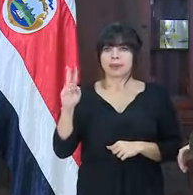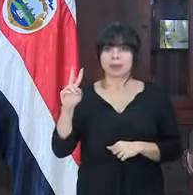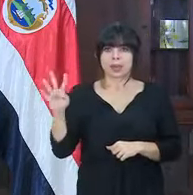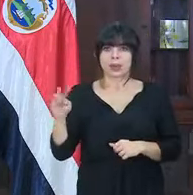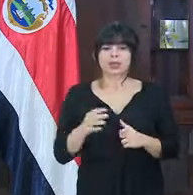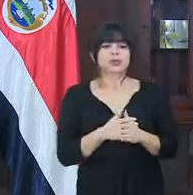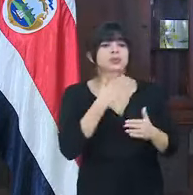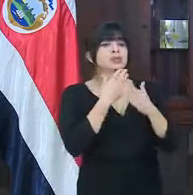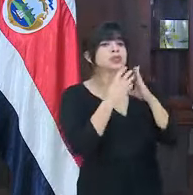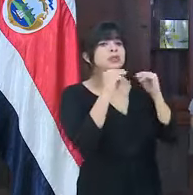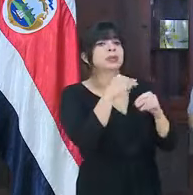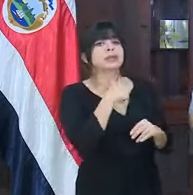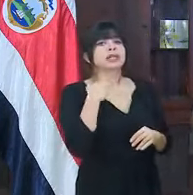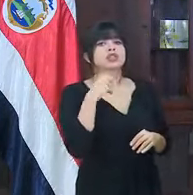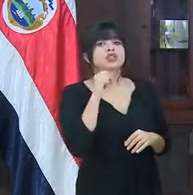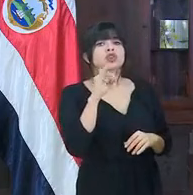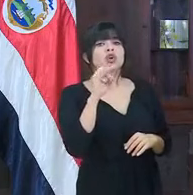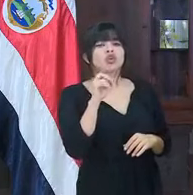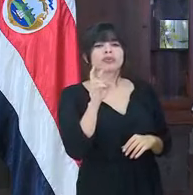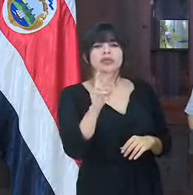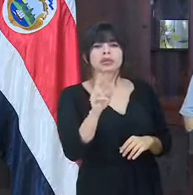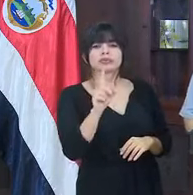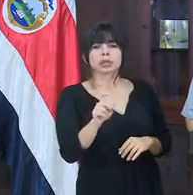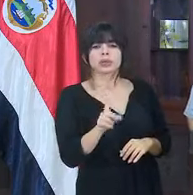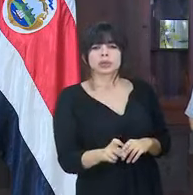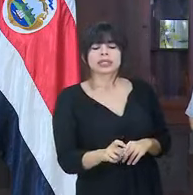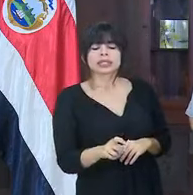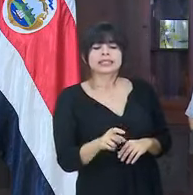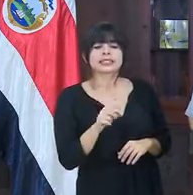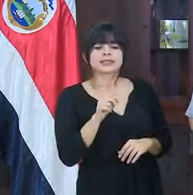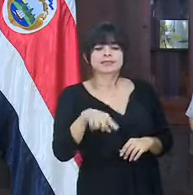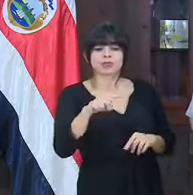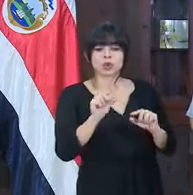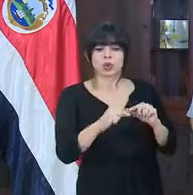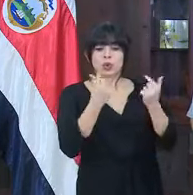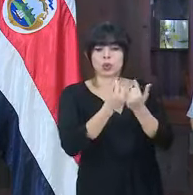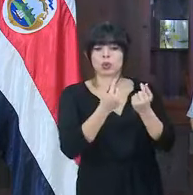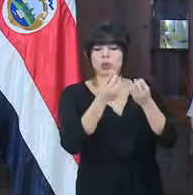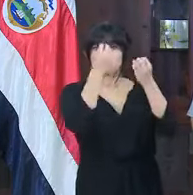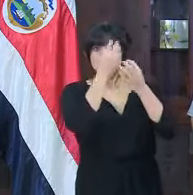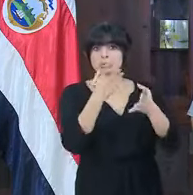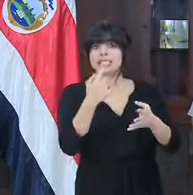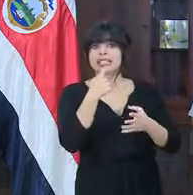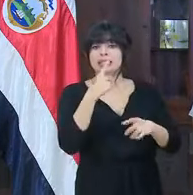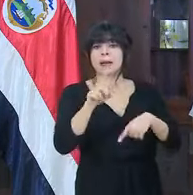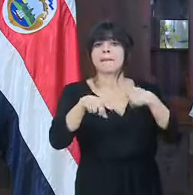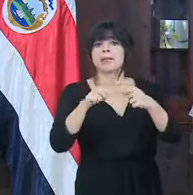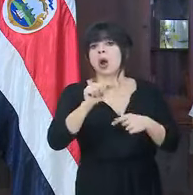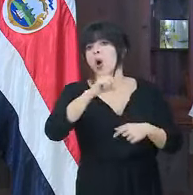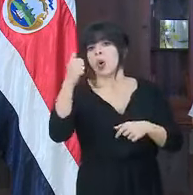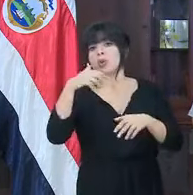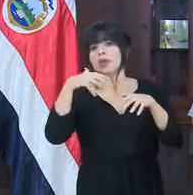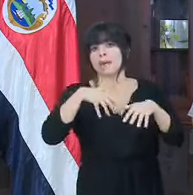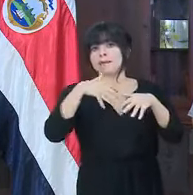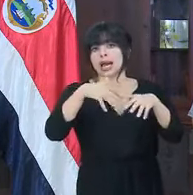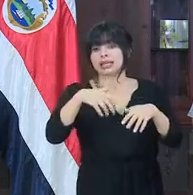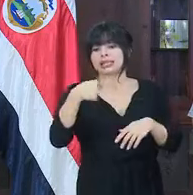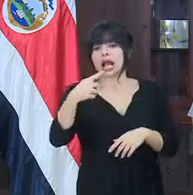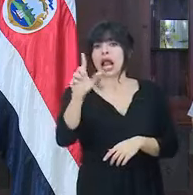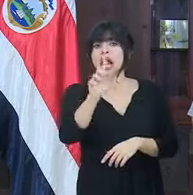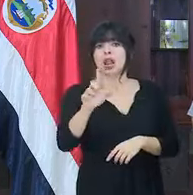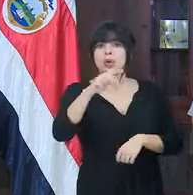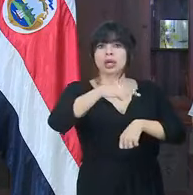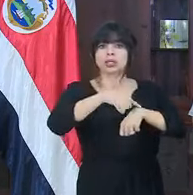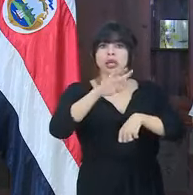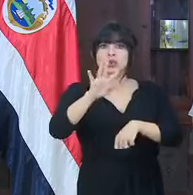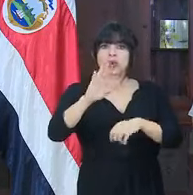Buenas noches, ministro Soto. Dos consultas. Estos grupos anunciaron que realizarán otra marcha específicamente el lunes a las